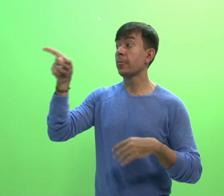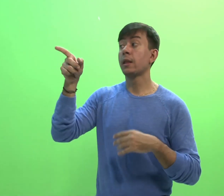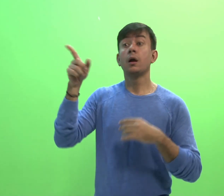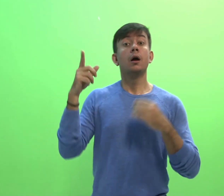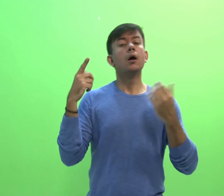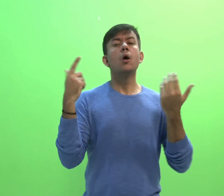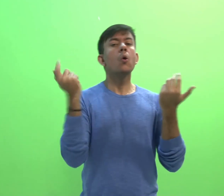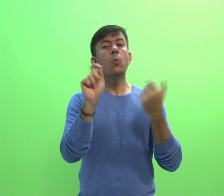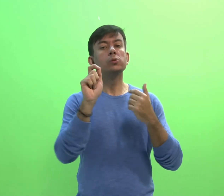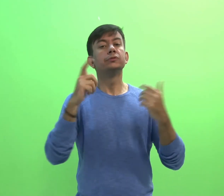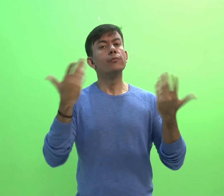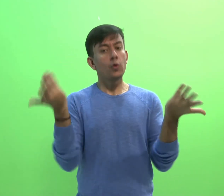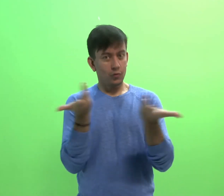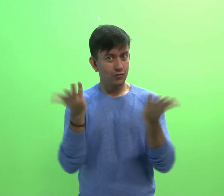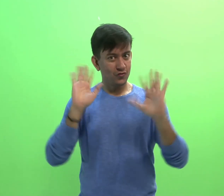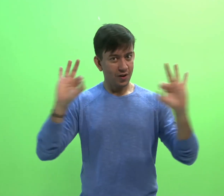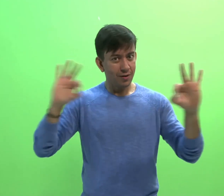Então, já finalizamos nossa aula